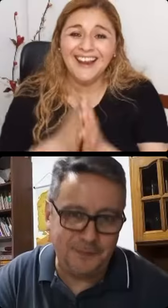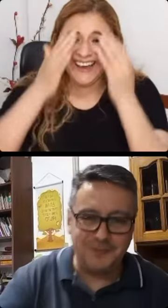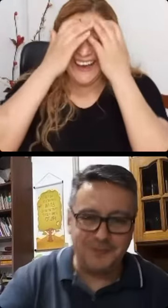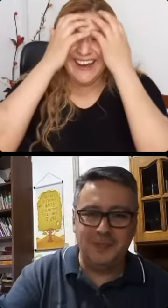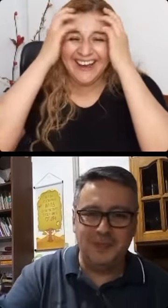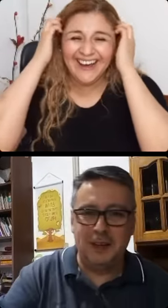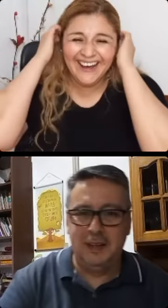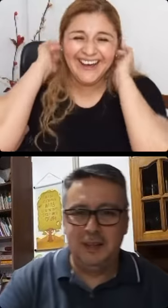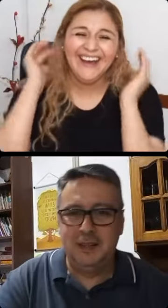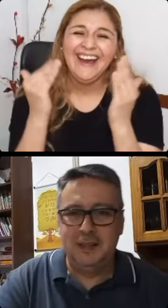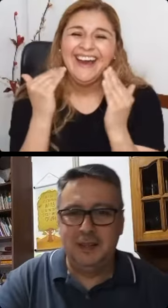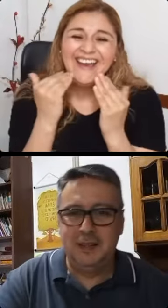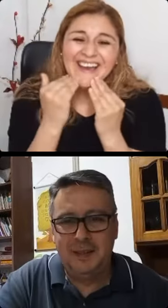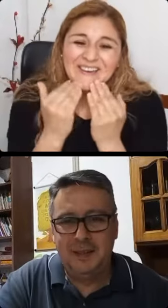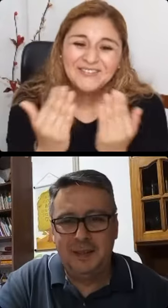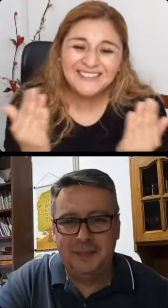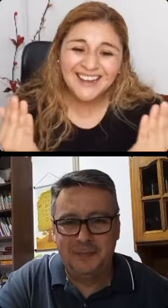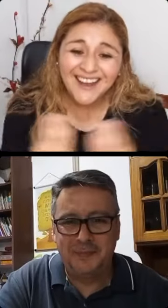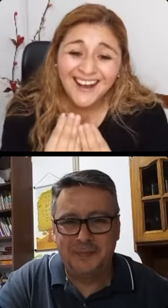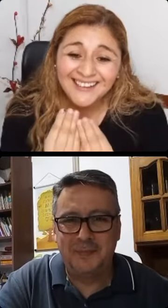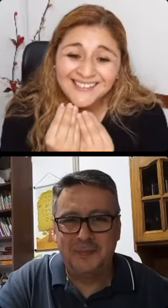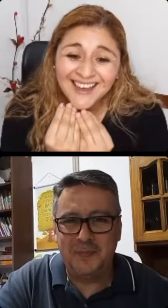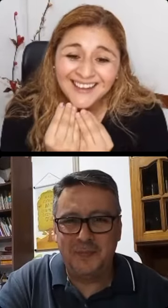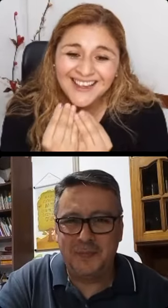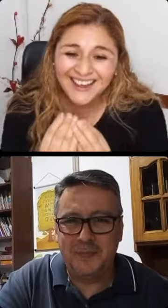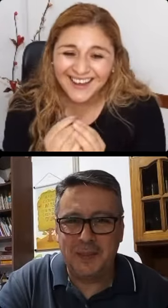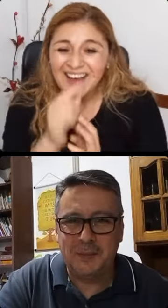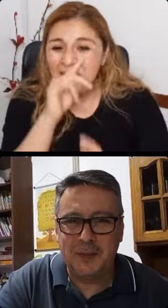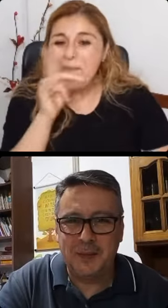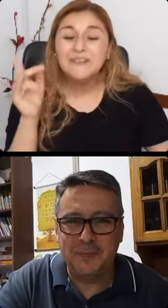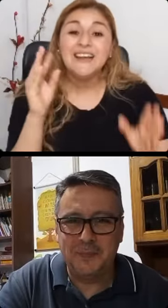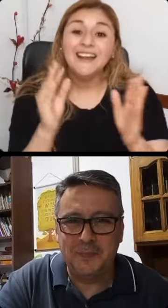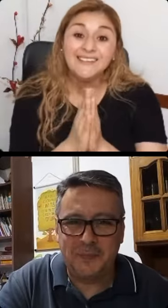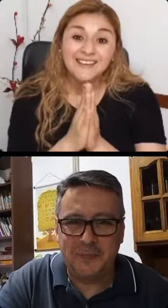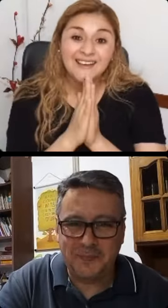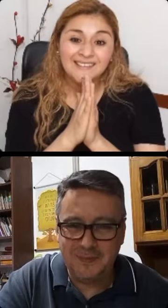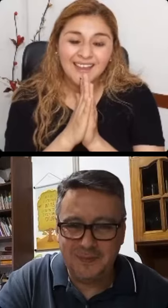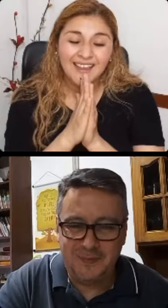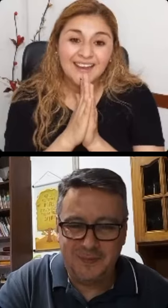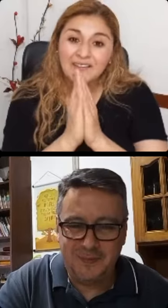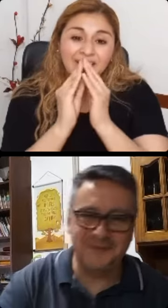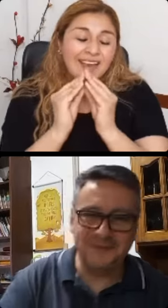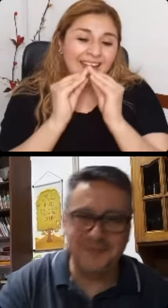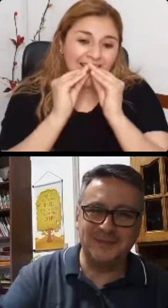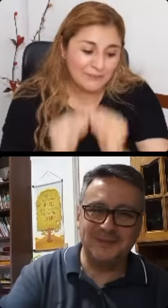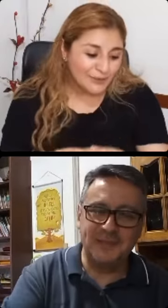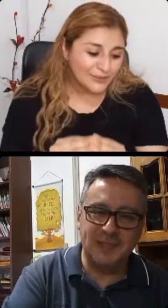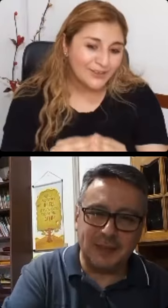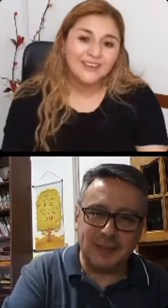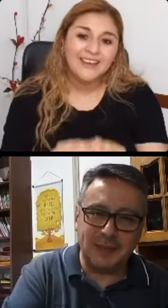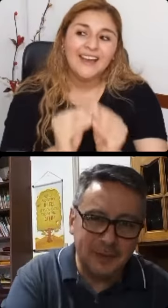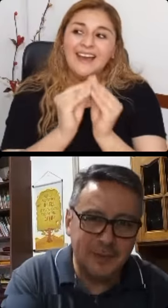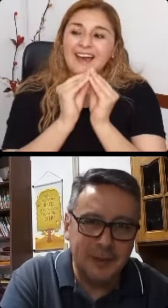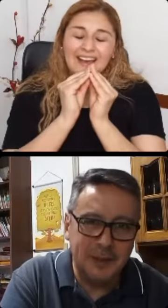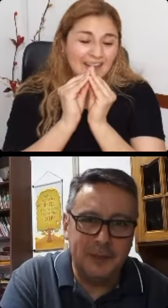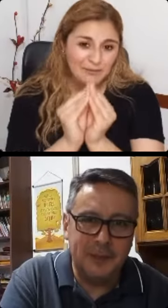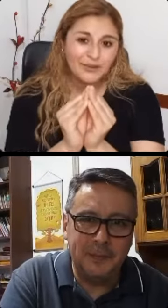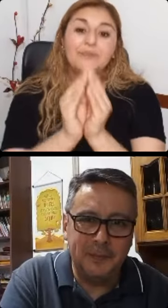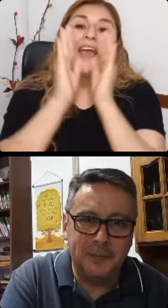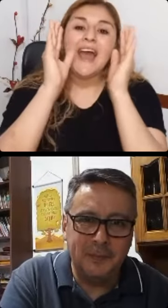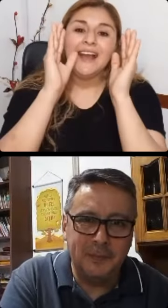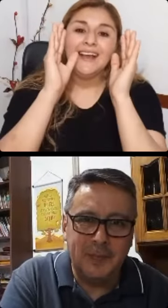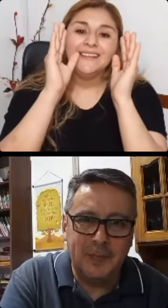muchas gracias muchas gracias la verdad que hermoso